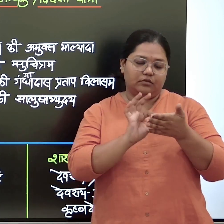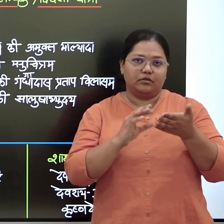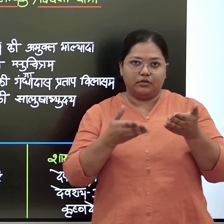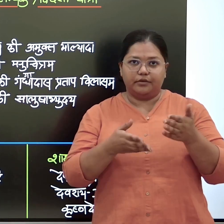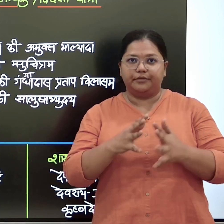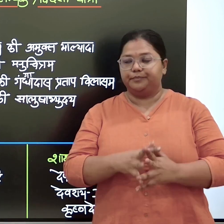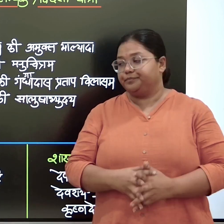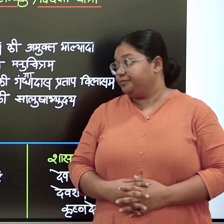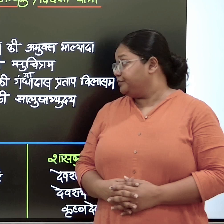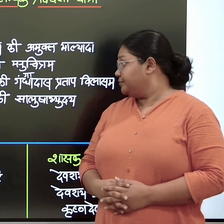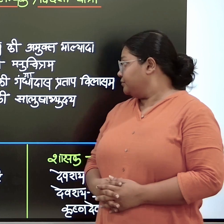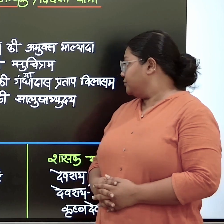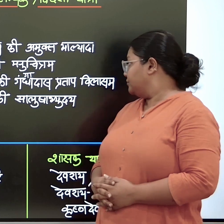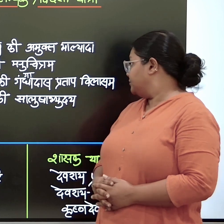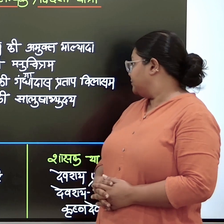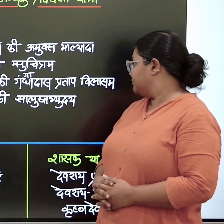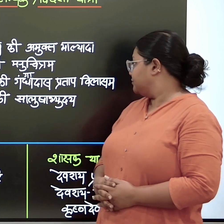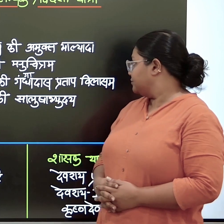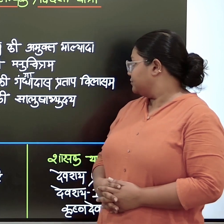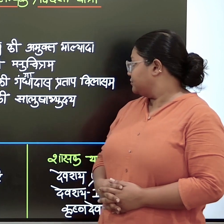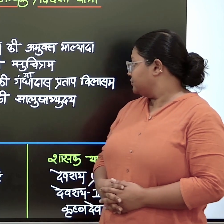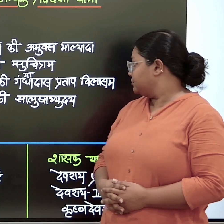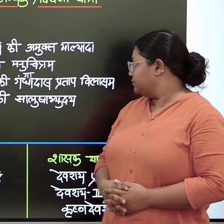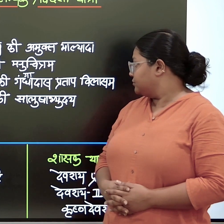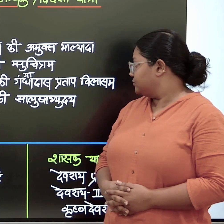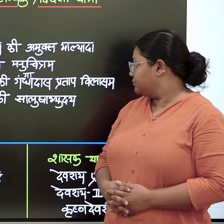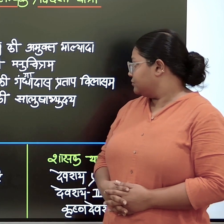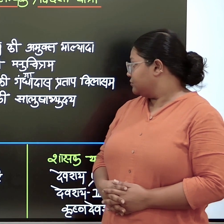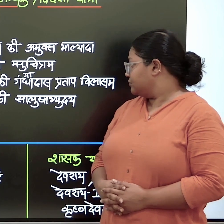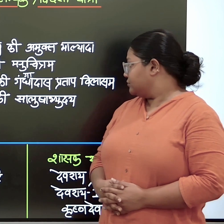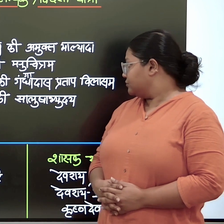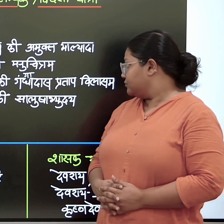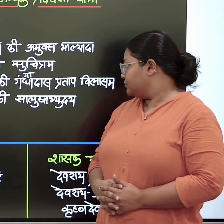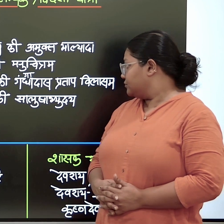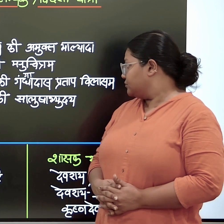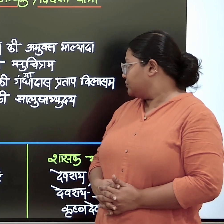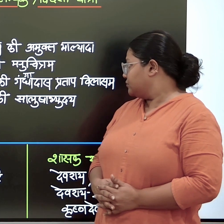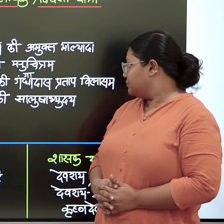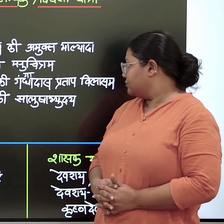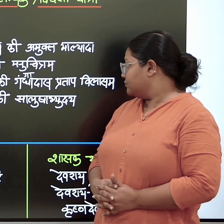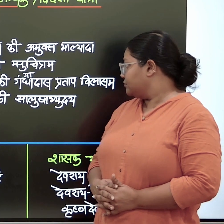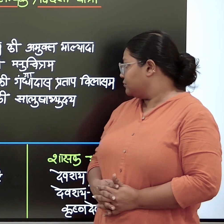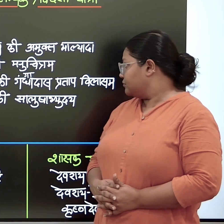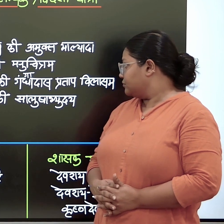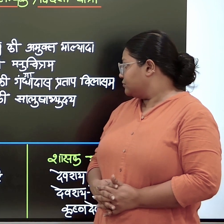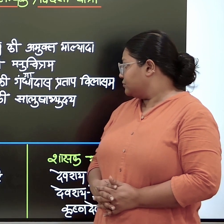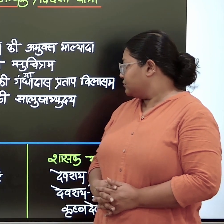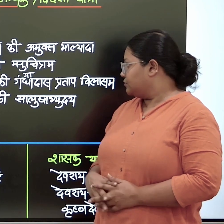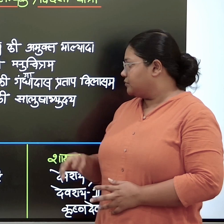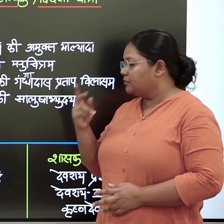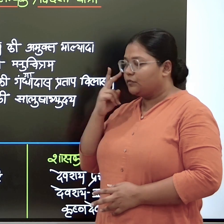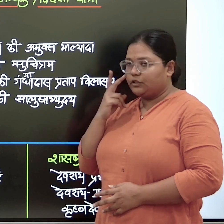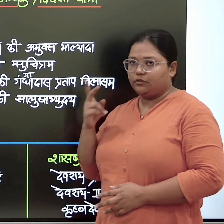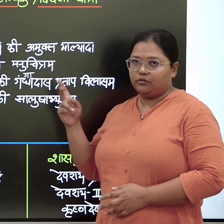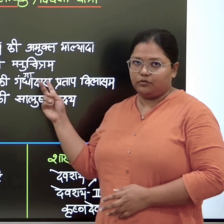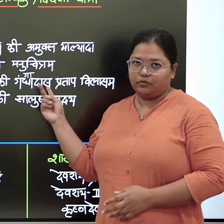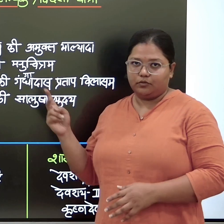गंगादास प्रताप विलासम, गंगादास प्रताप विलासम। ठीक